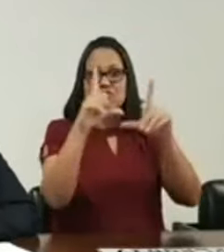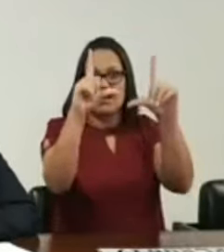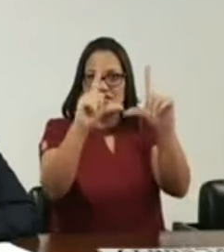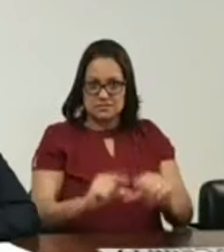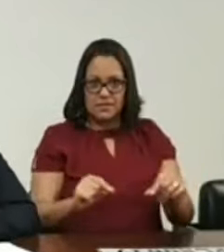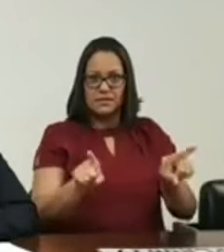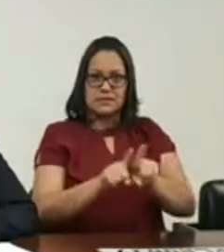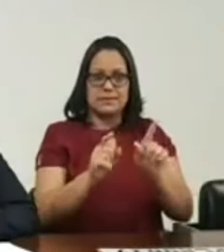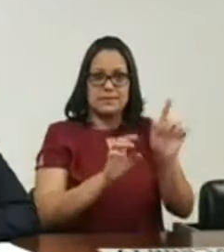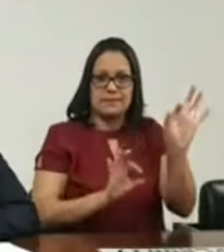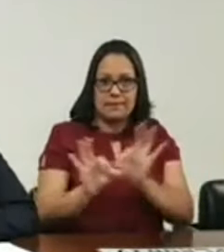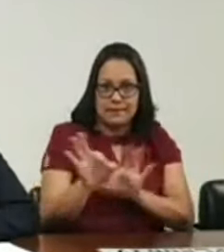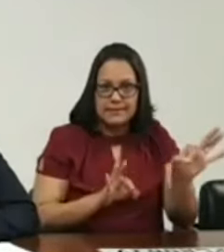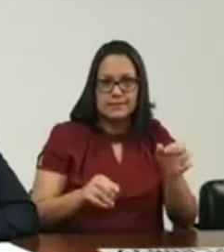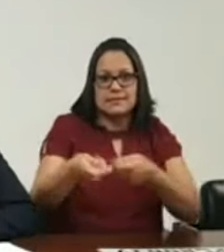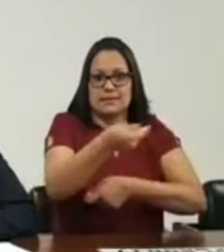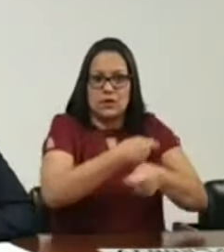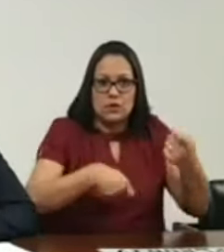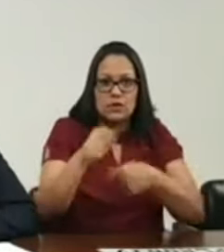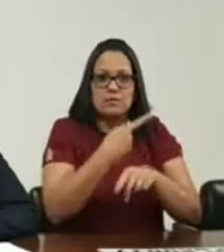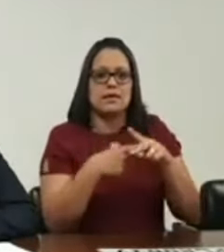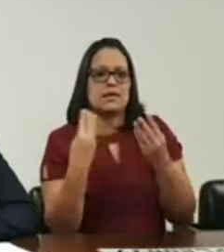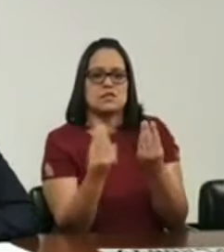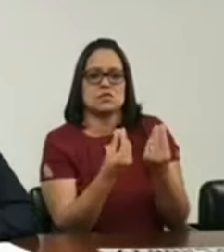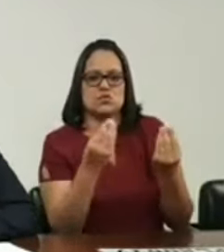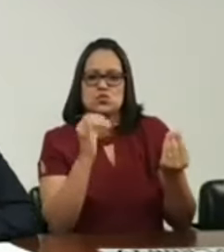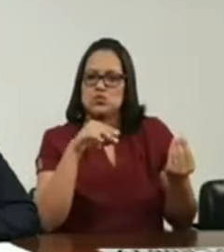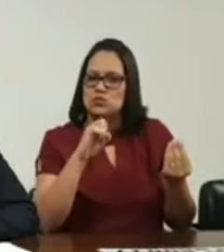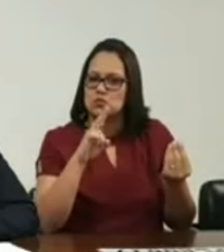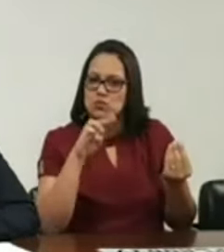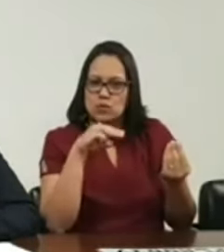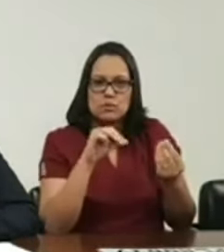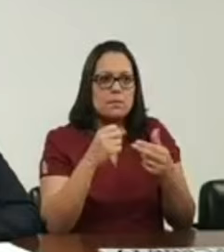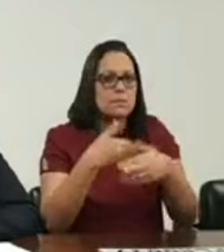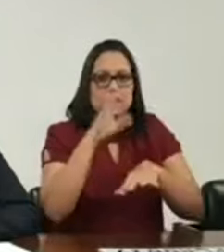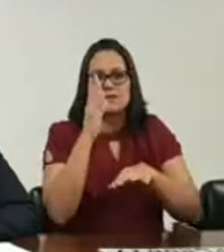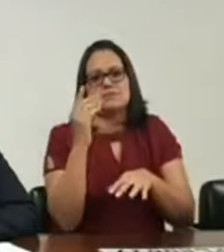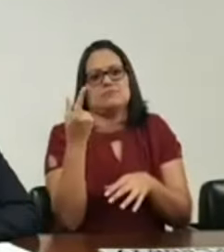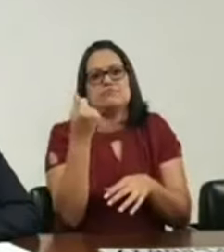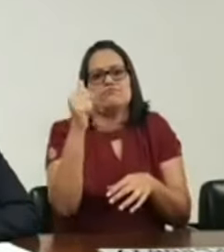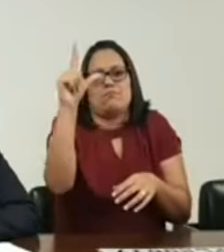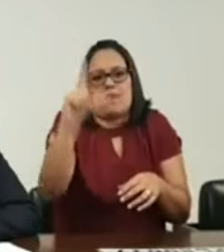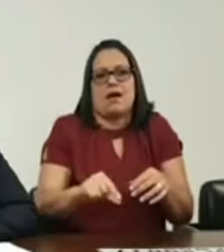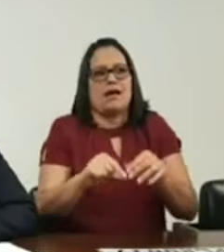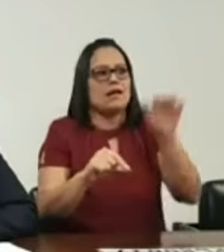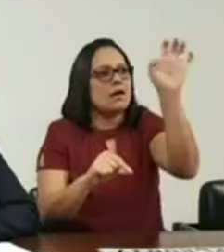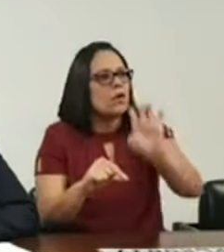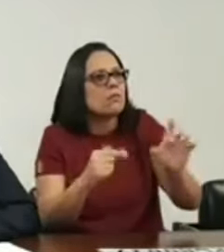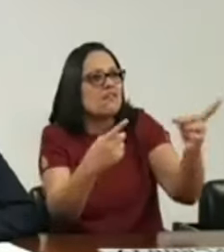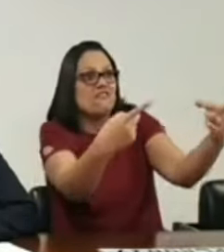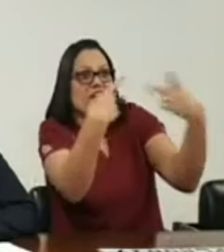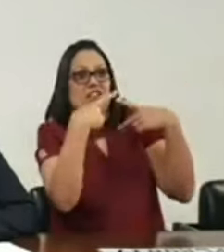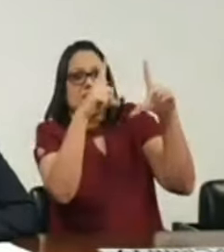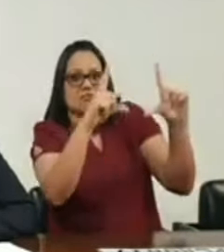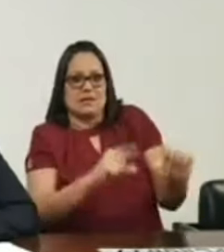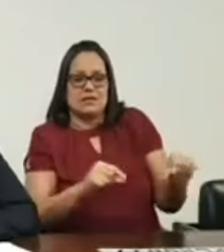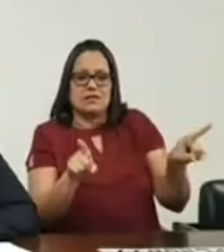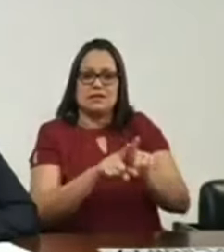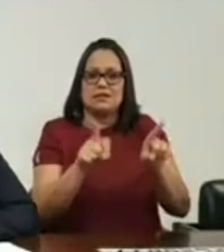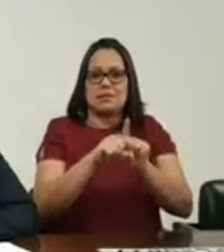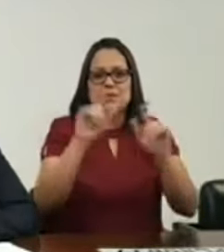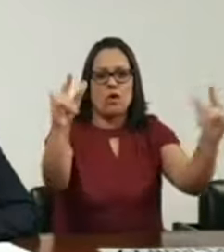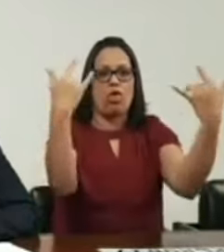haver acesso a insumos e serviços mais baratos que virão da União Europeia, melhoria da competitividade em geral. E atração de